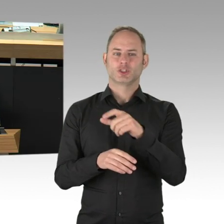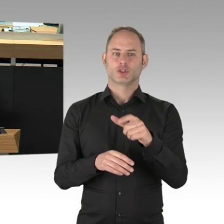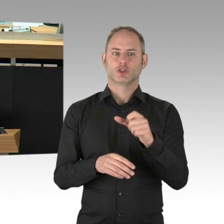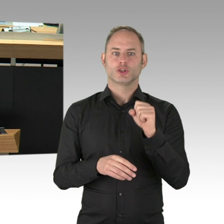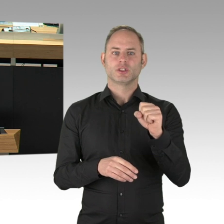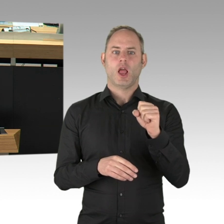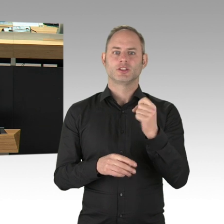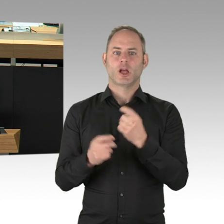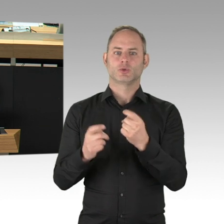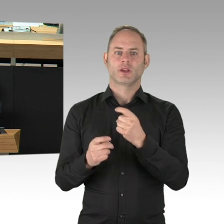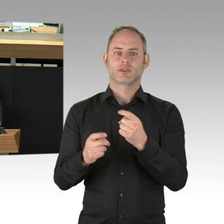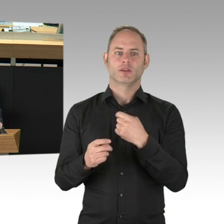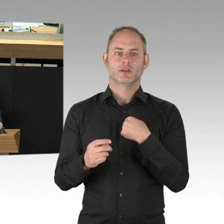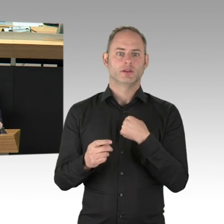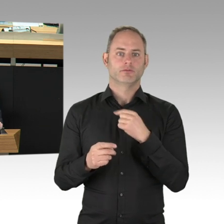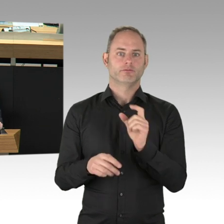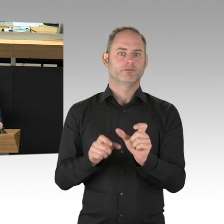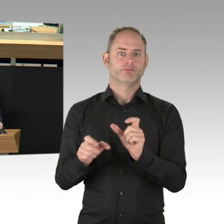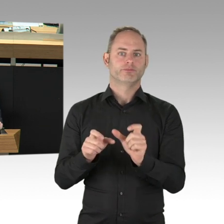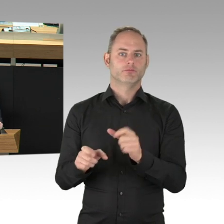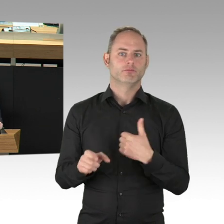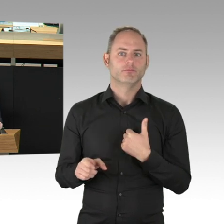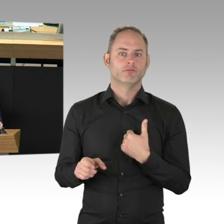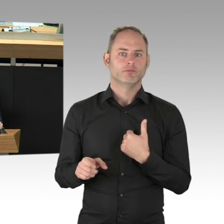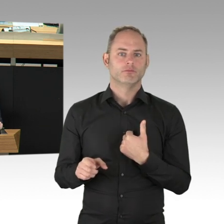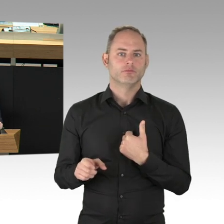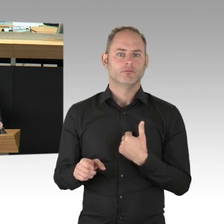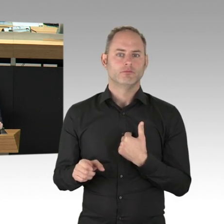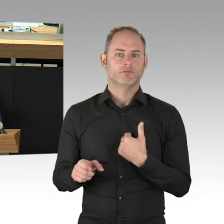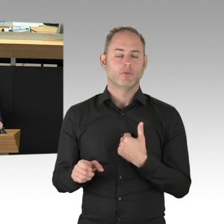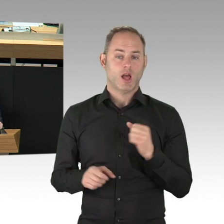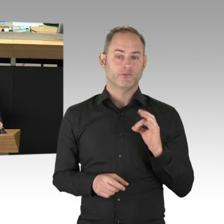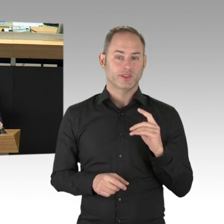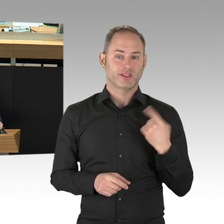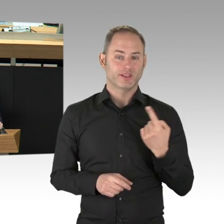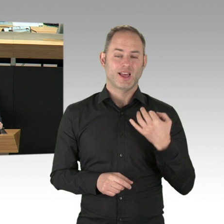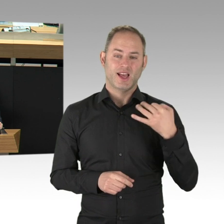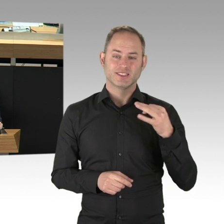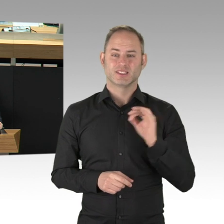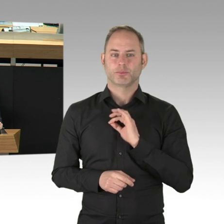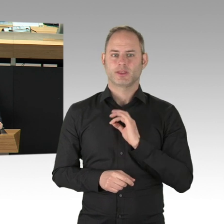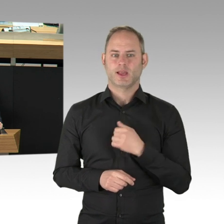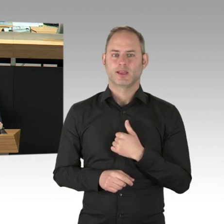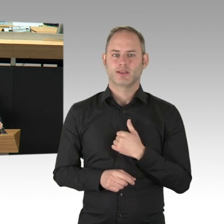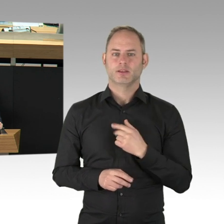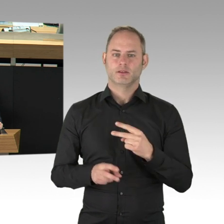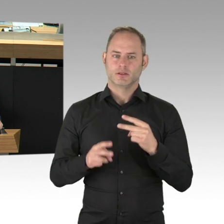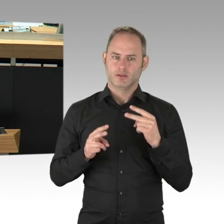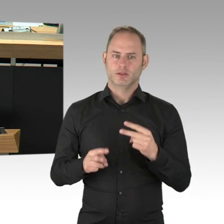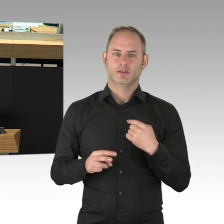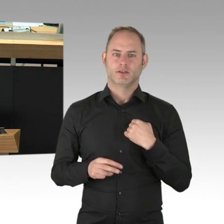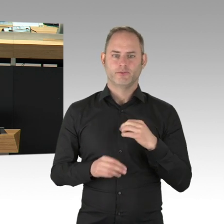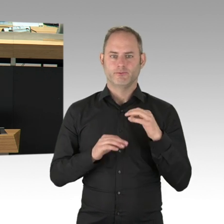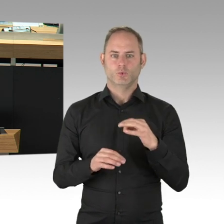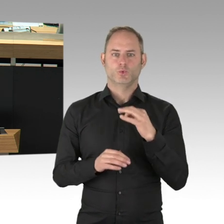die wirklich überzeugend gegen jeden Antisemitismus eintreten, egal ob er von links, von rechts